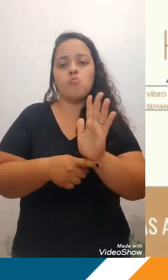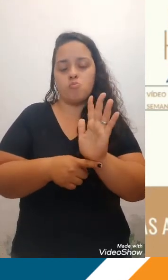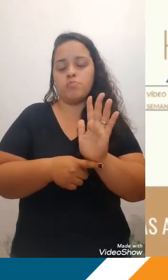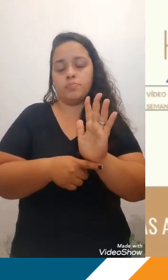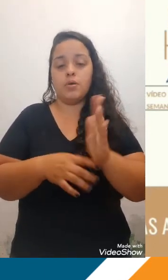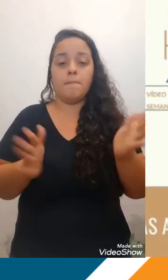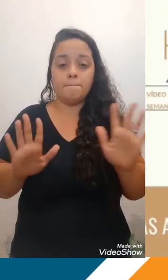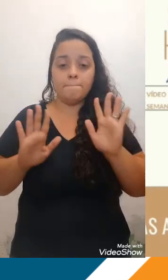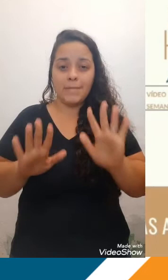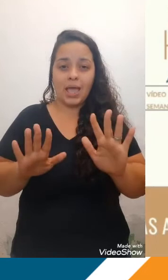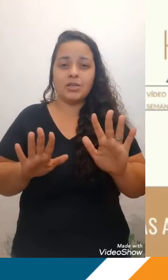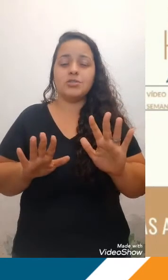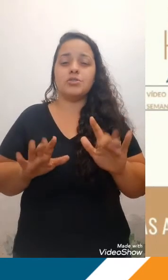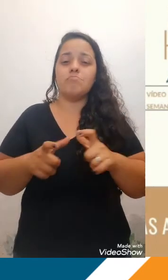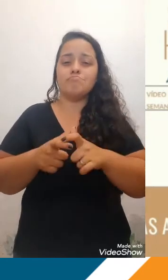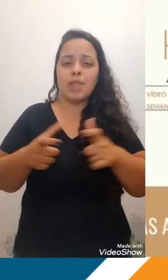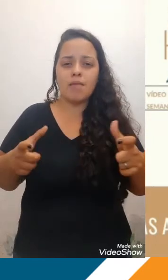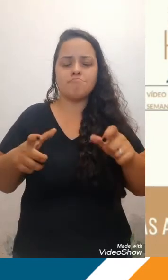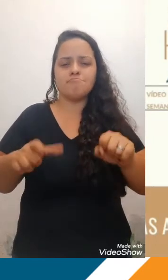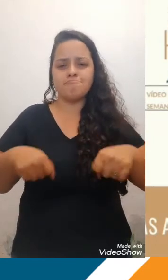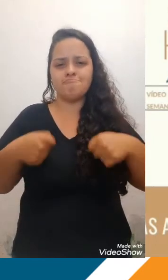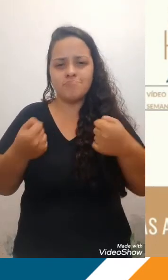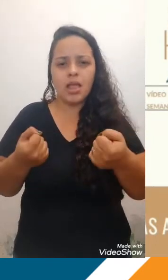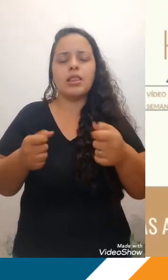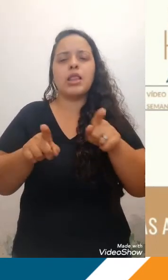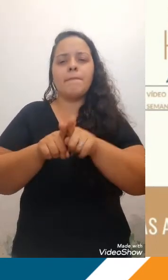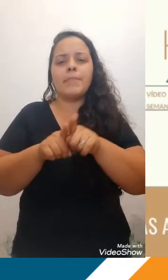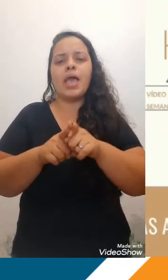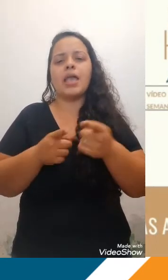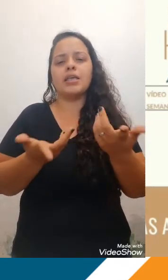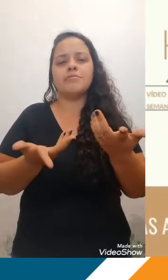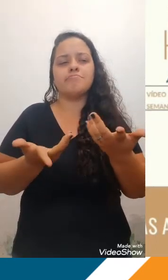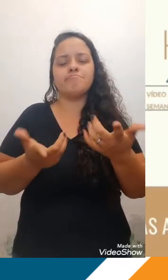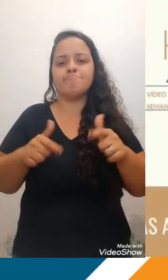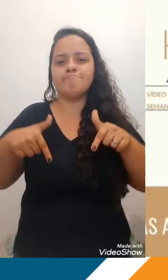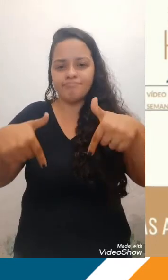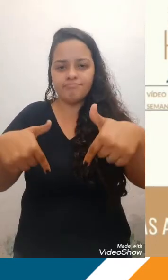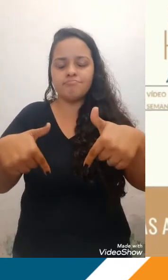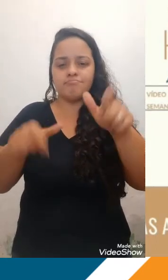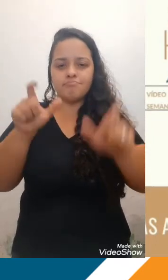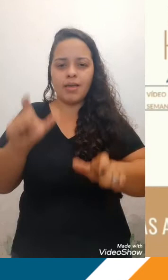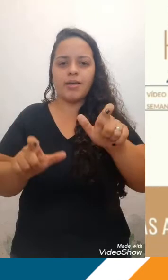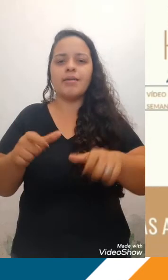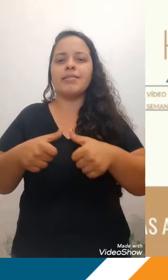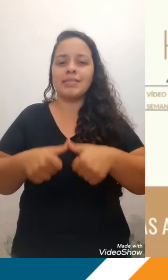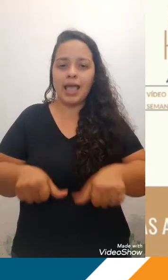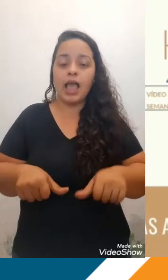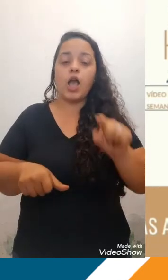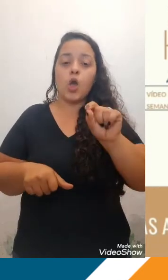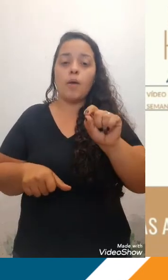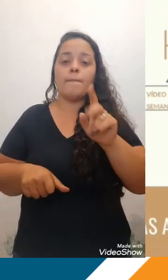No entanto, as principais motivações e os principais agentes das independências estão localizados